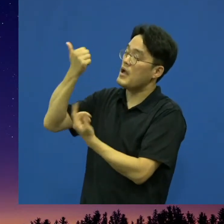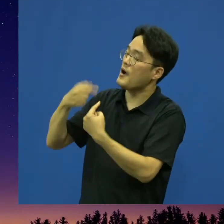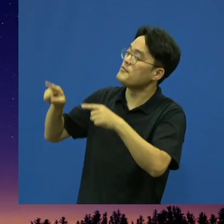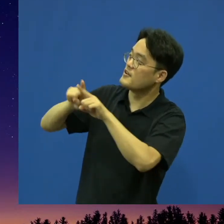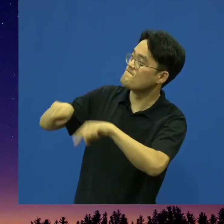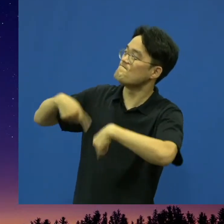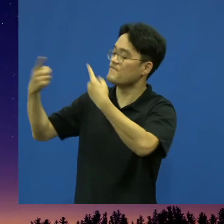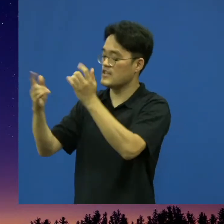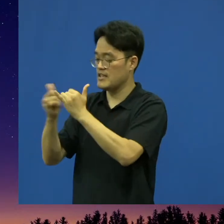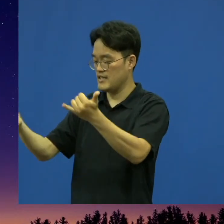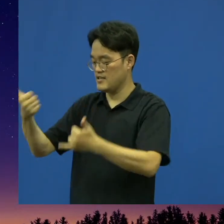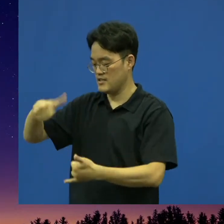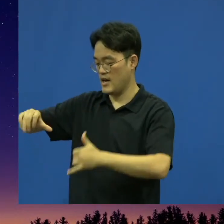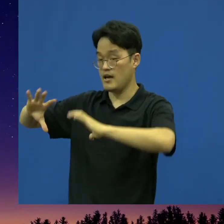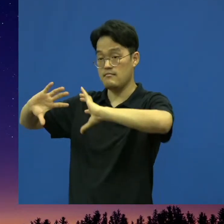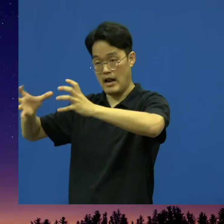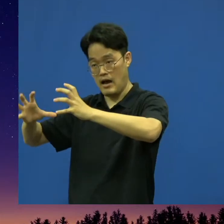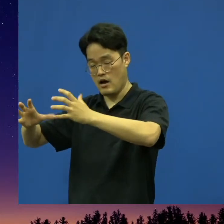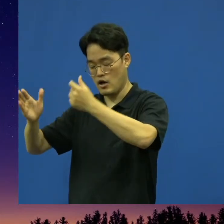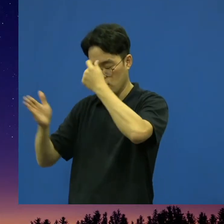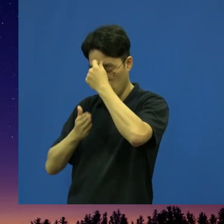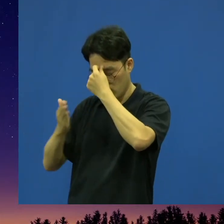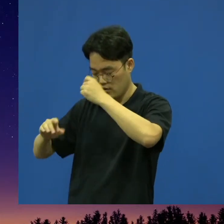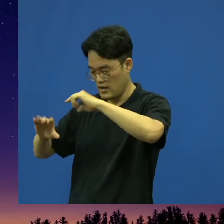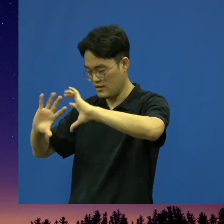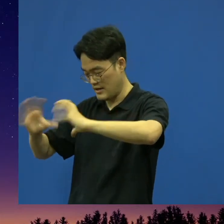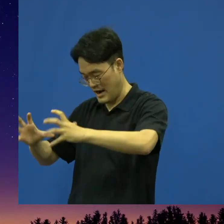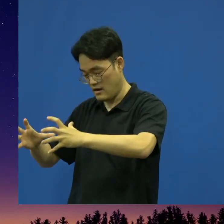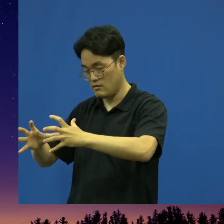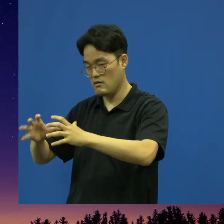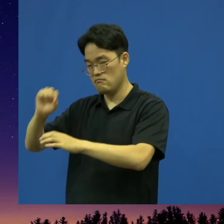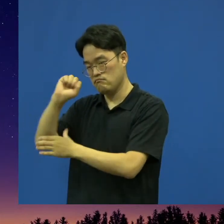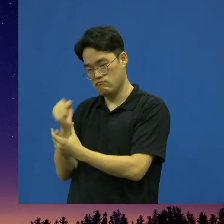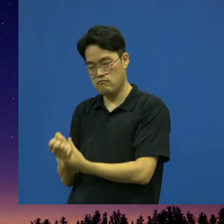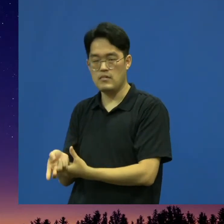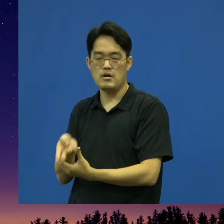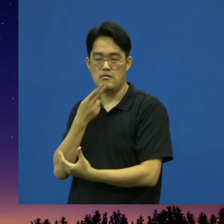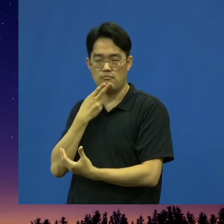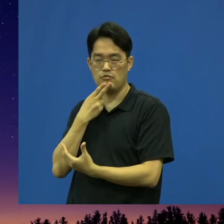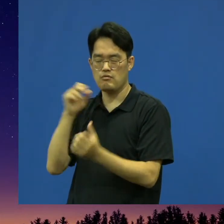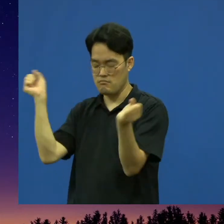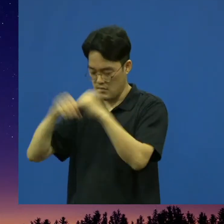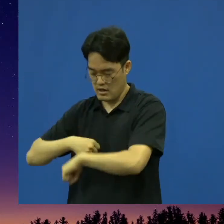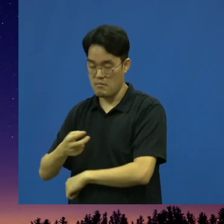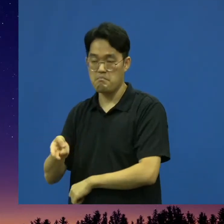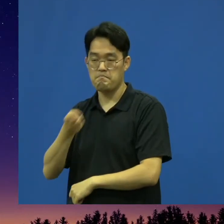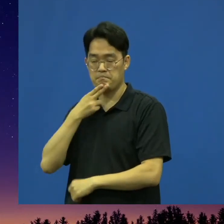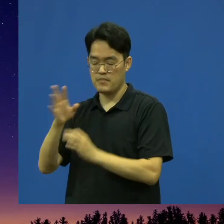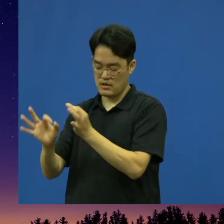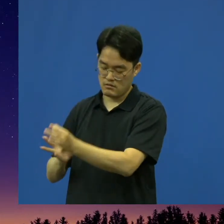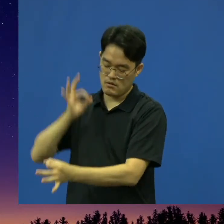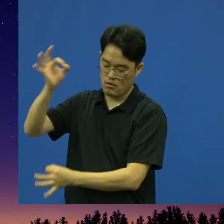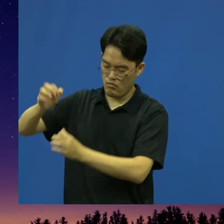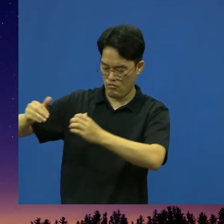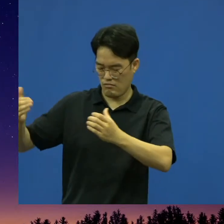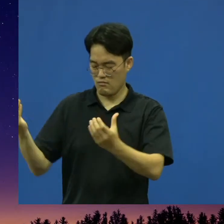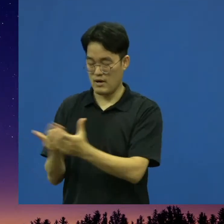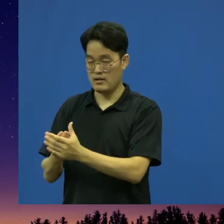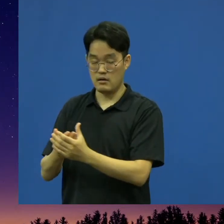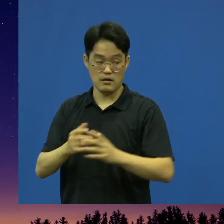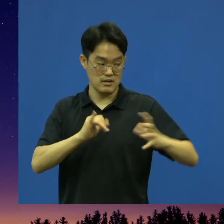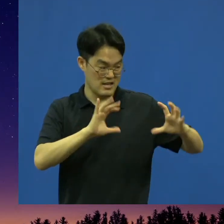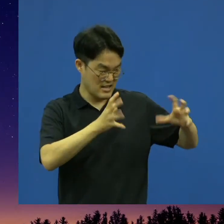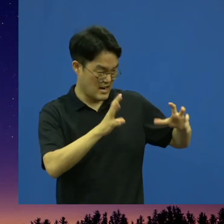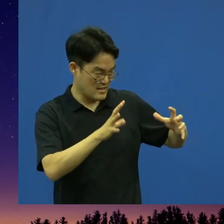나라, 성도들의 나라는 쇠하지 않고 영원하며 완전하고 세상 나라들을